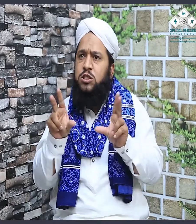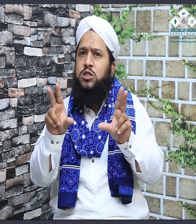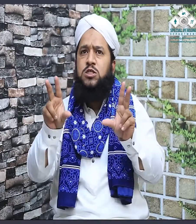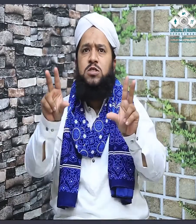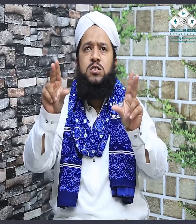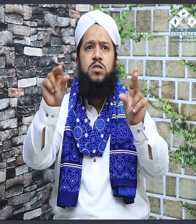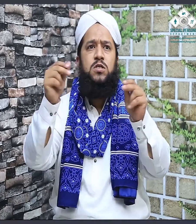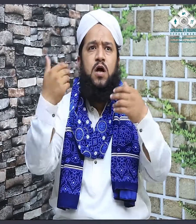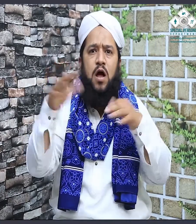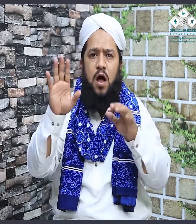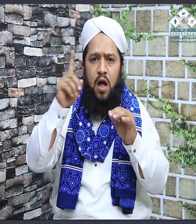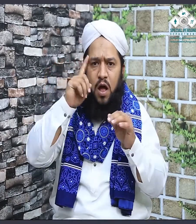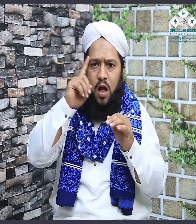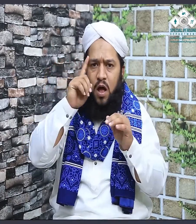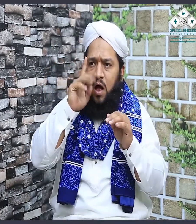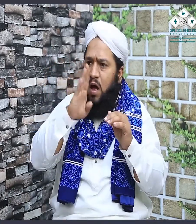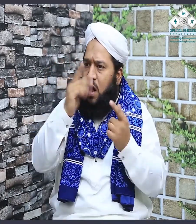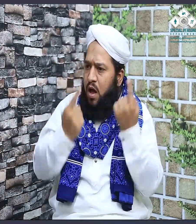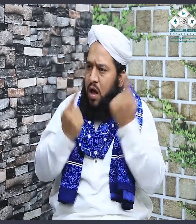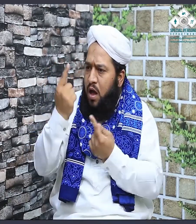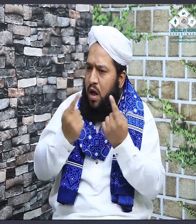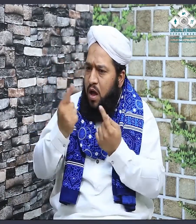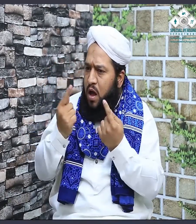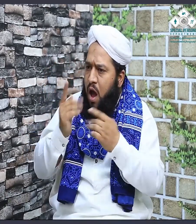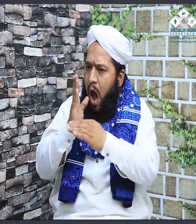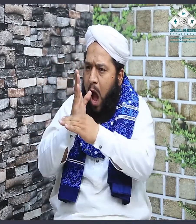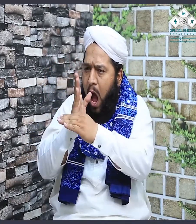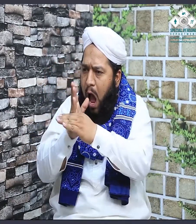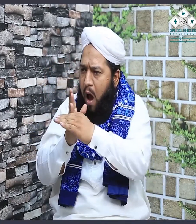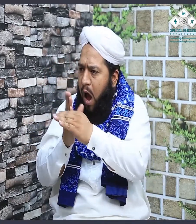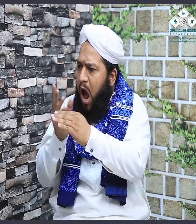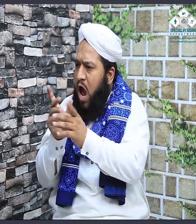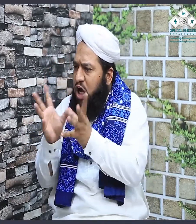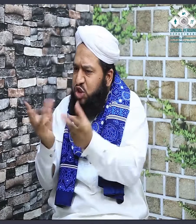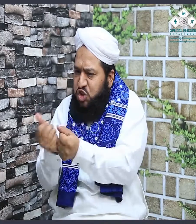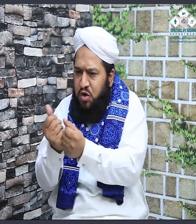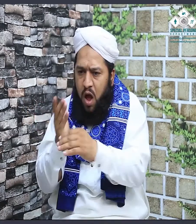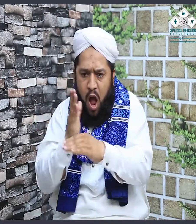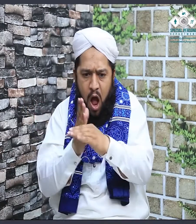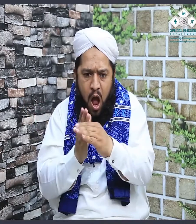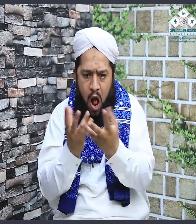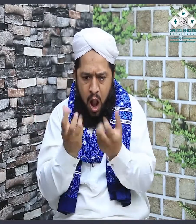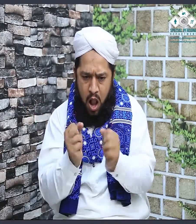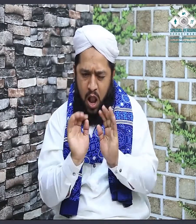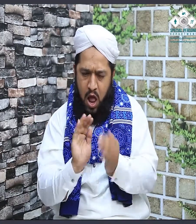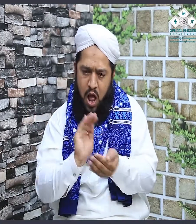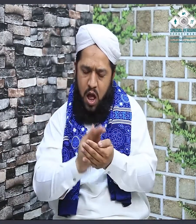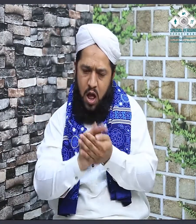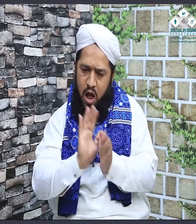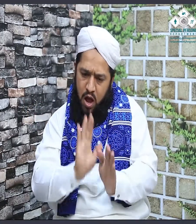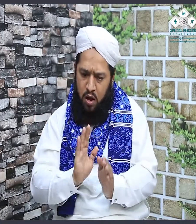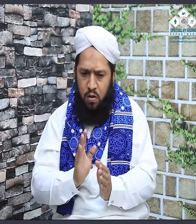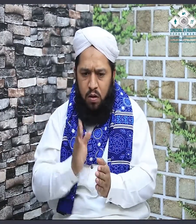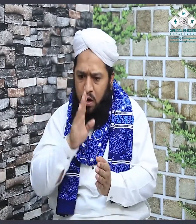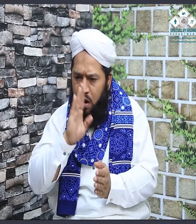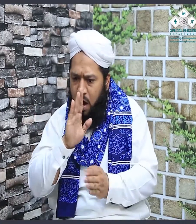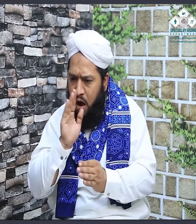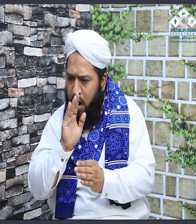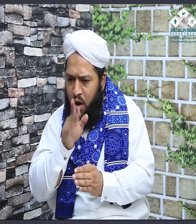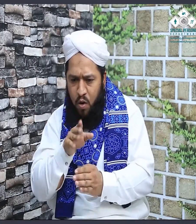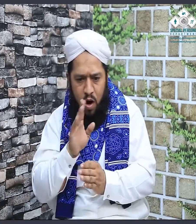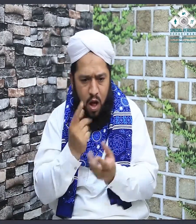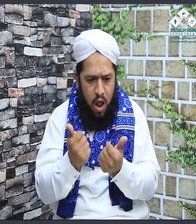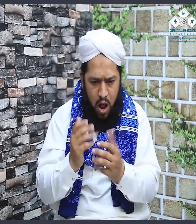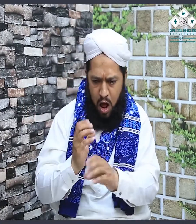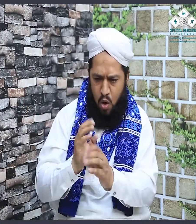سارے باغات کو انہوں نے نہیں کھایا ہے, سارے کھیت ختم نہیں ہوئے ہیں, کچھ باقی ہیں. جو ریمیننگ چیزیں تھیں اس کو دیکھ کر وہ کہنے لگے کہ یہ بھی ہمارے